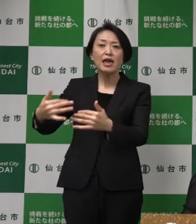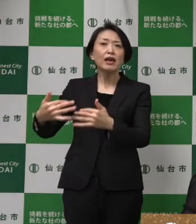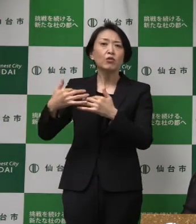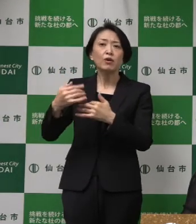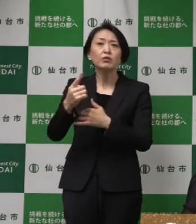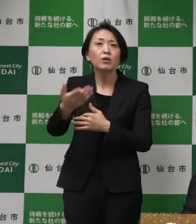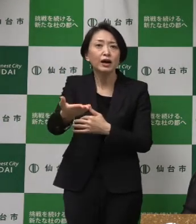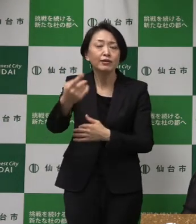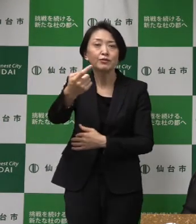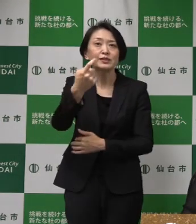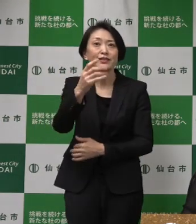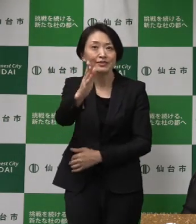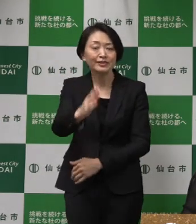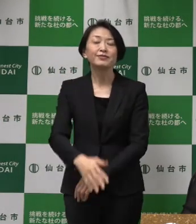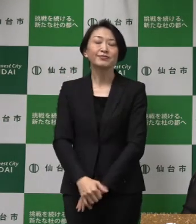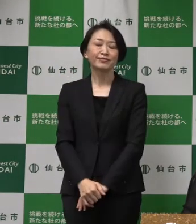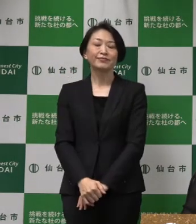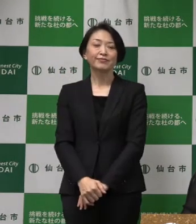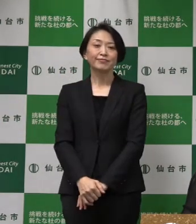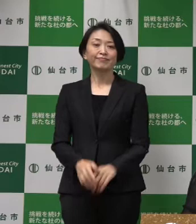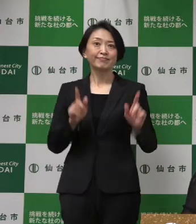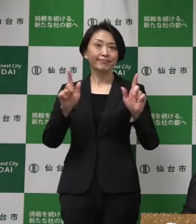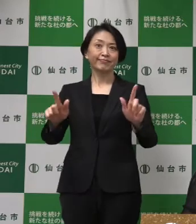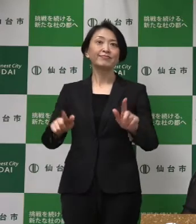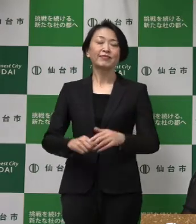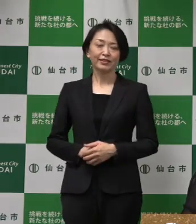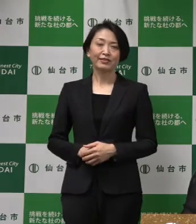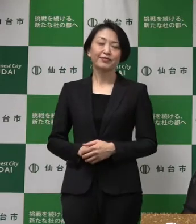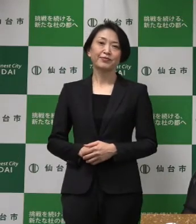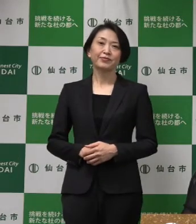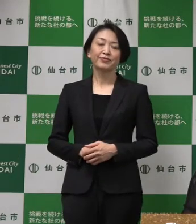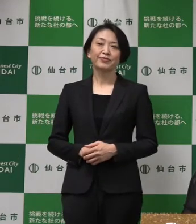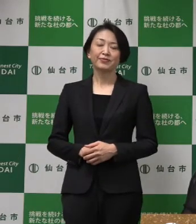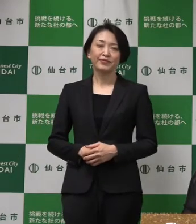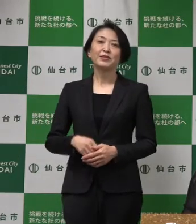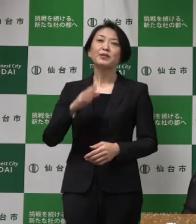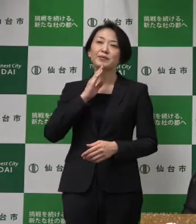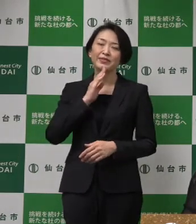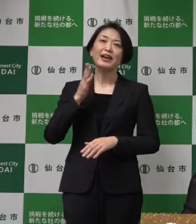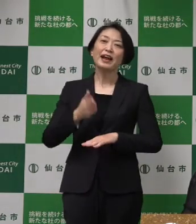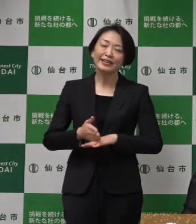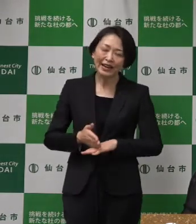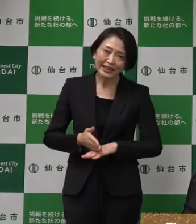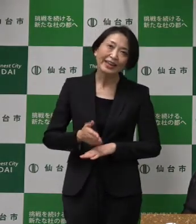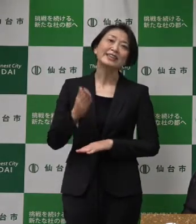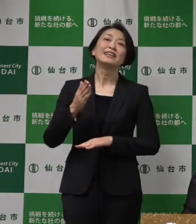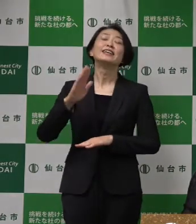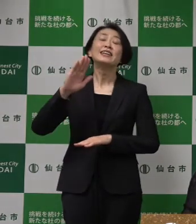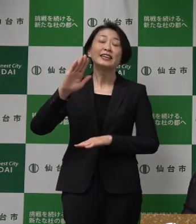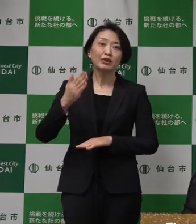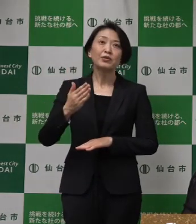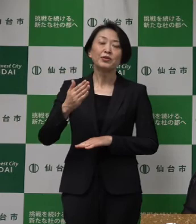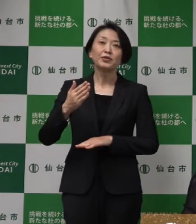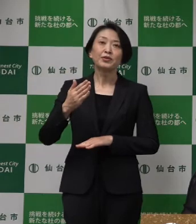。 はい、まずですね、ありがたいことでしたけれども、これはやはり